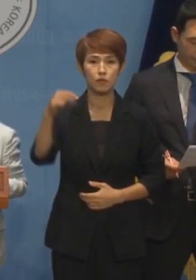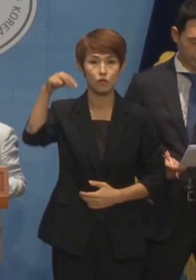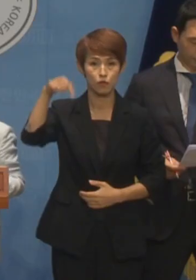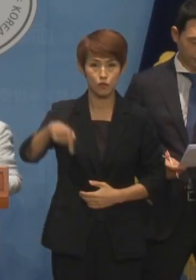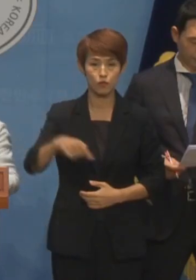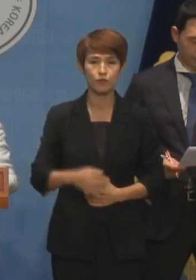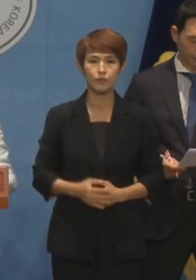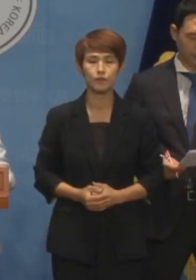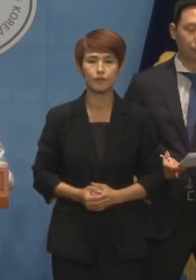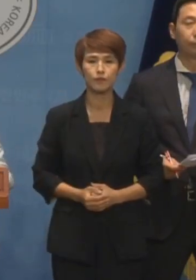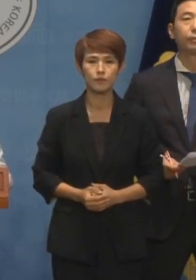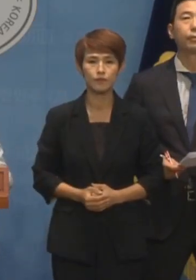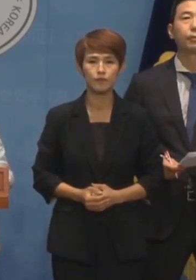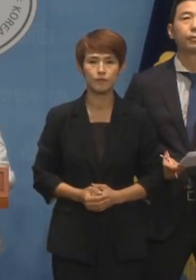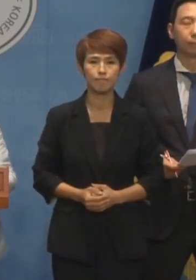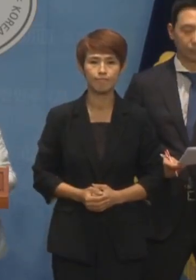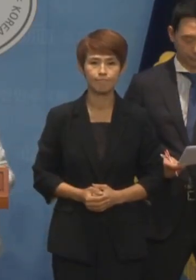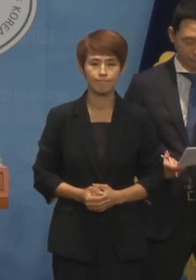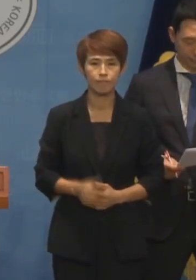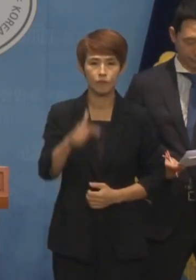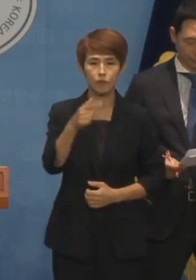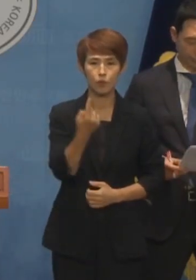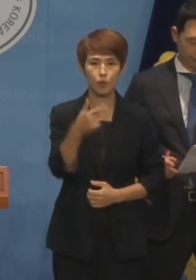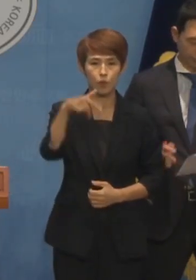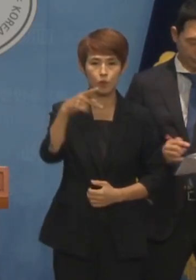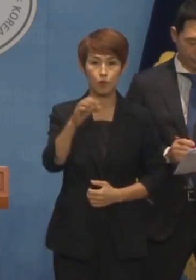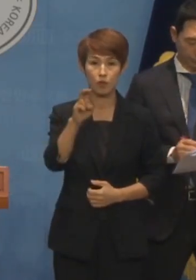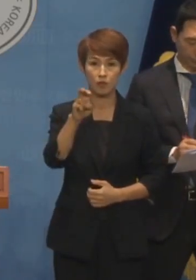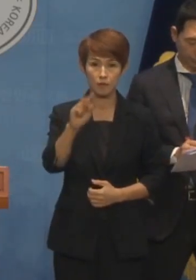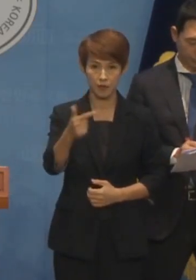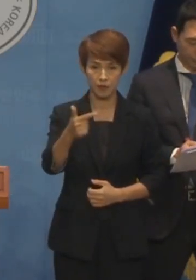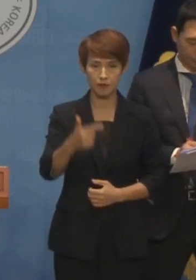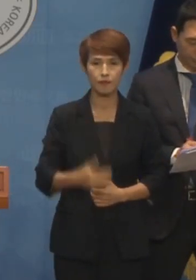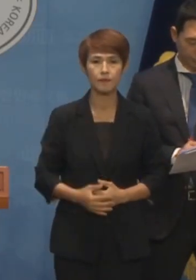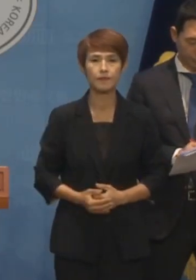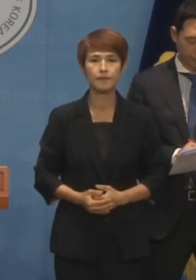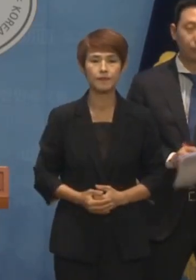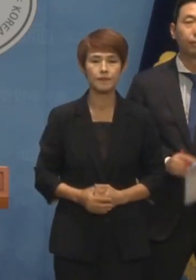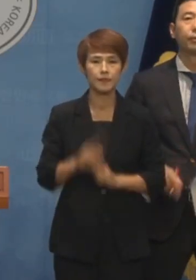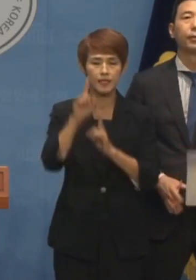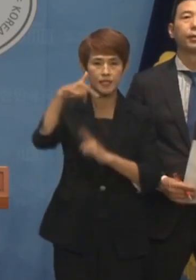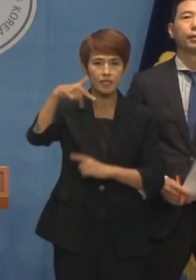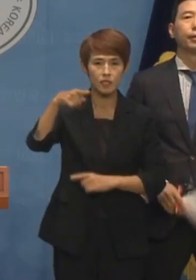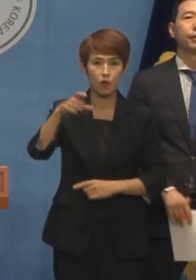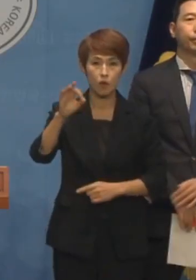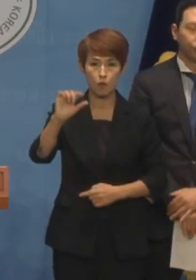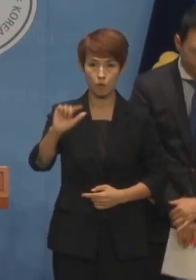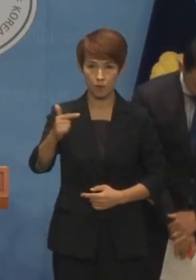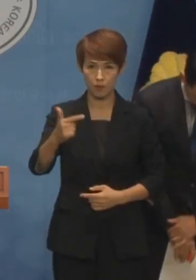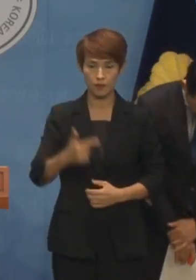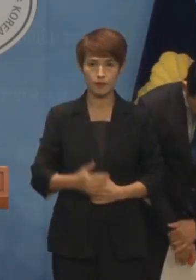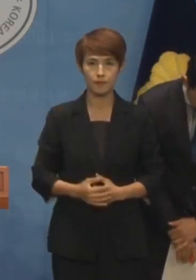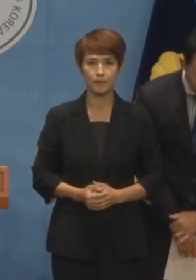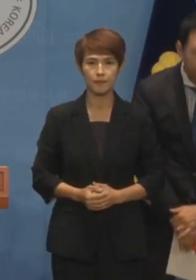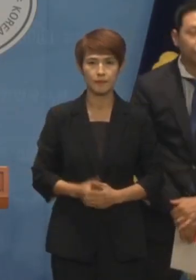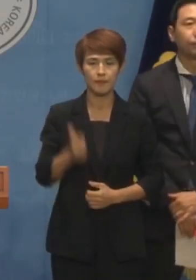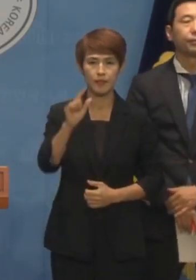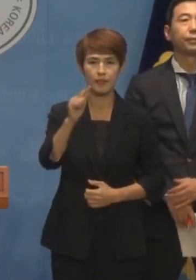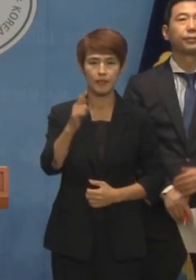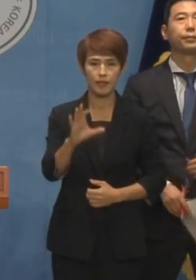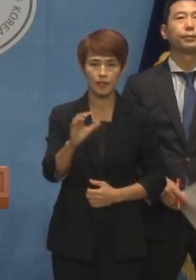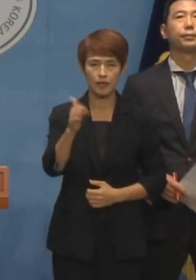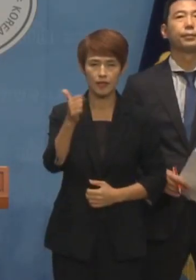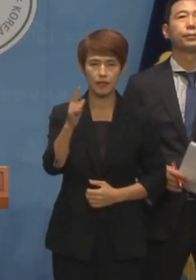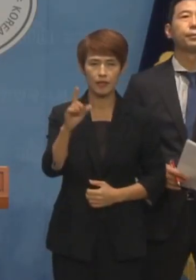참석하셨습니다. 네, 노종면 의원님 참석하셨습니다. 이정원 의원님 참석하셨습니다. 황정아